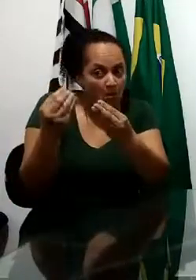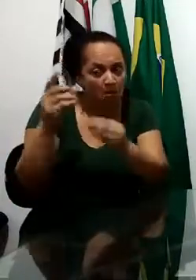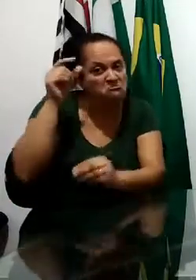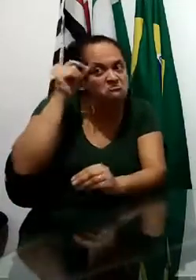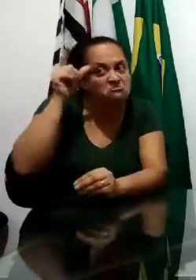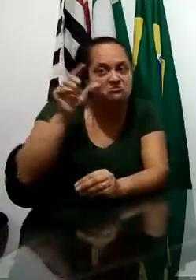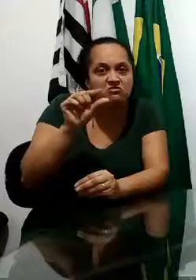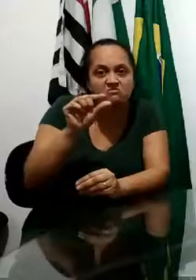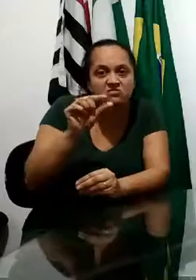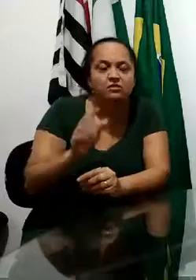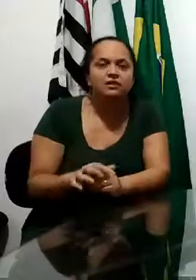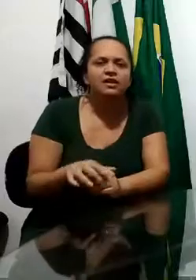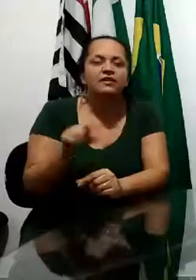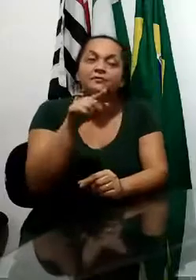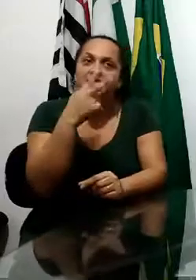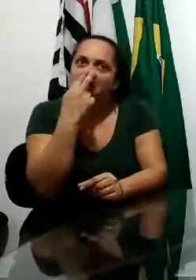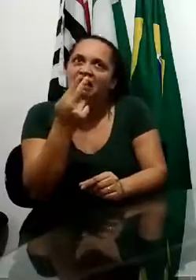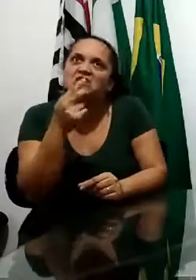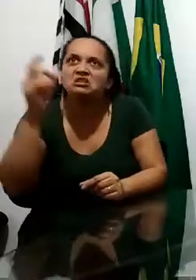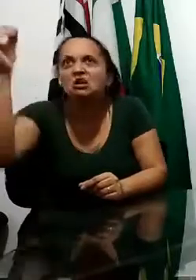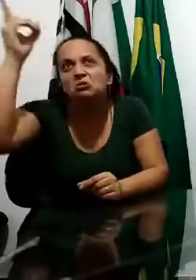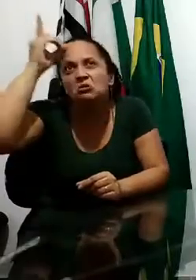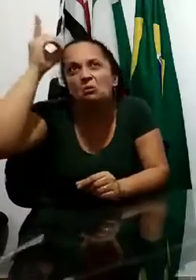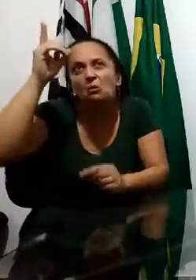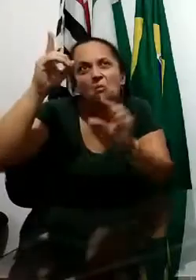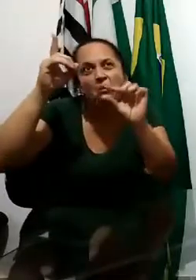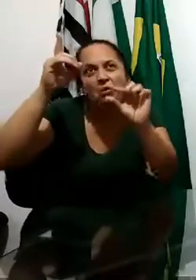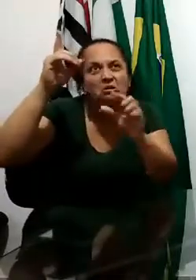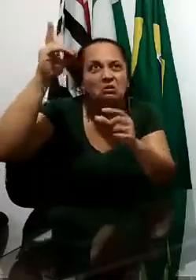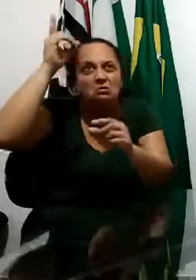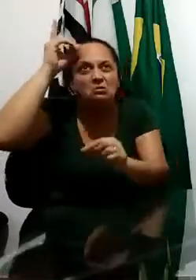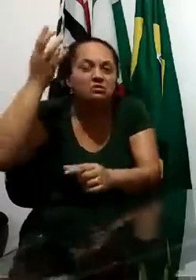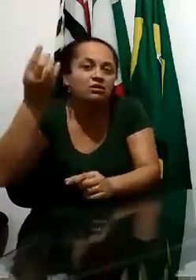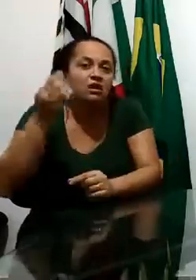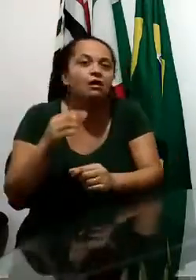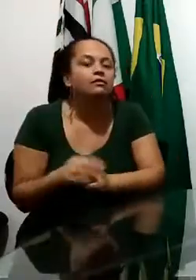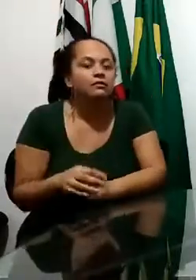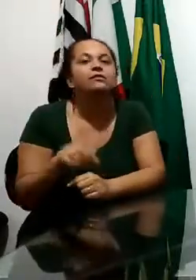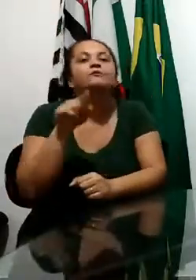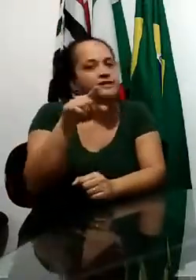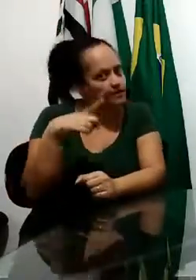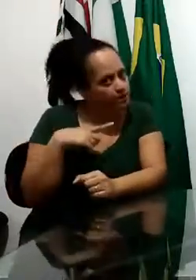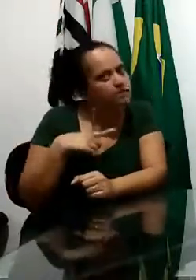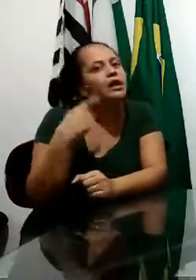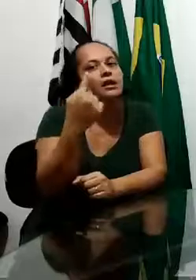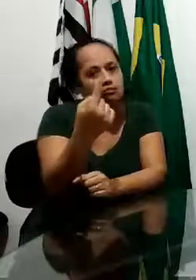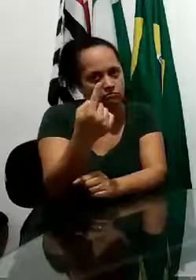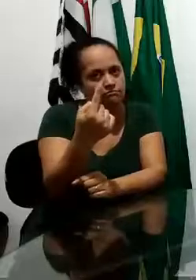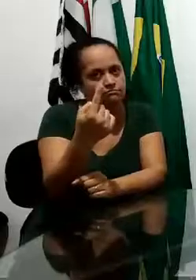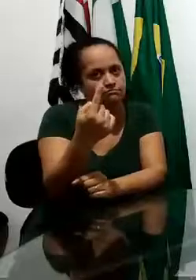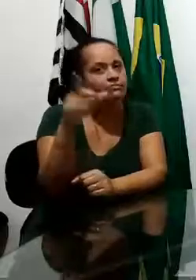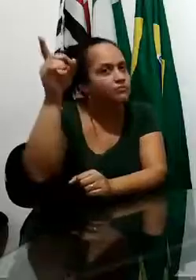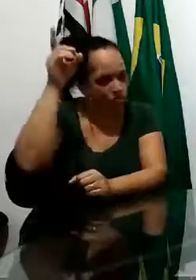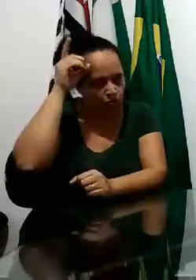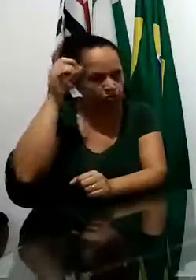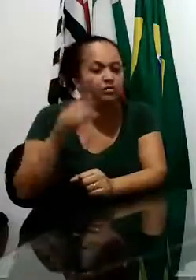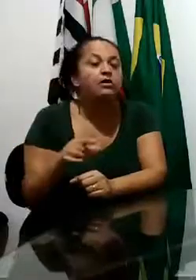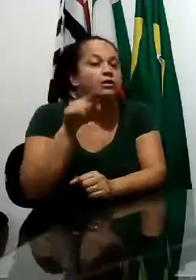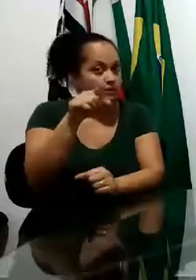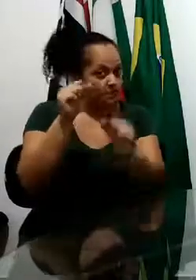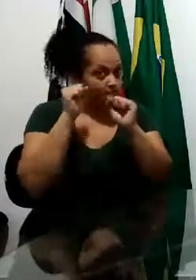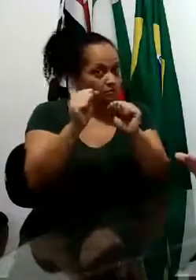acha que tem muitos dons ou poucos dons, pelo menos um talento você tem, Você pode servir